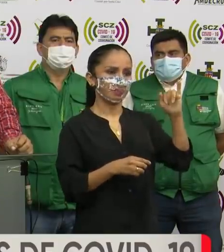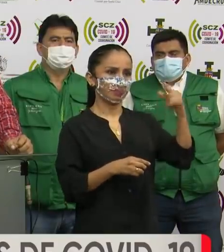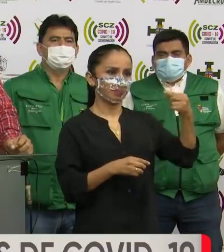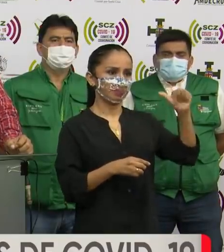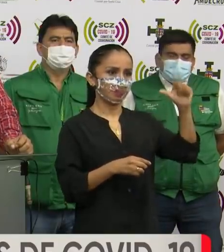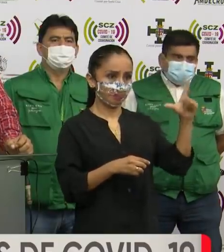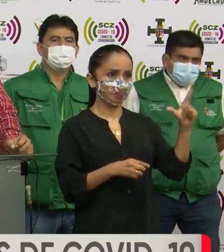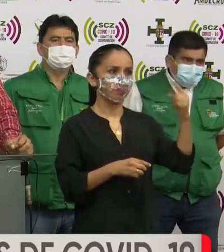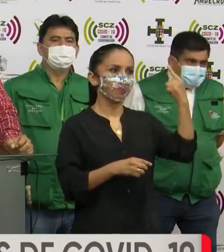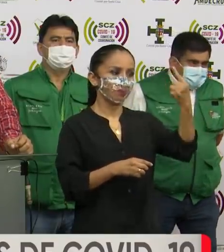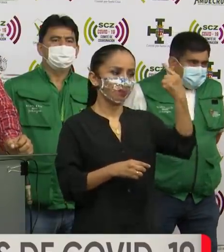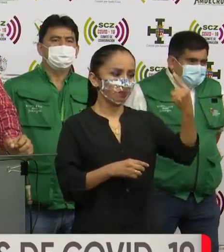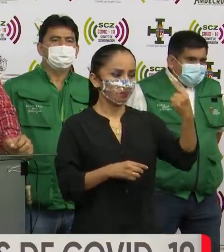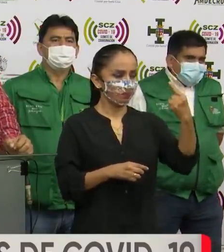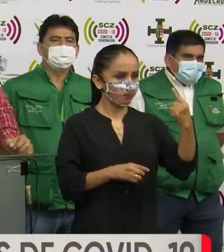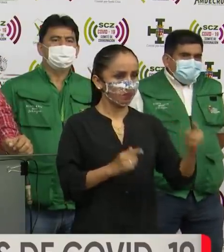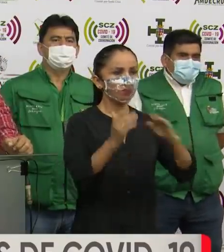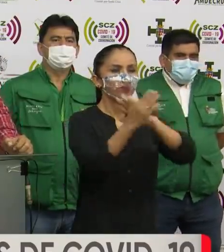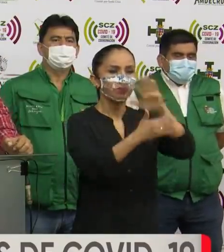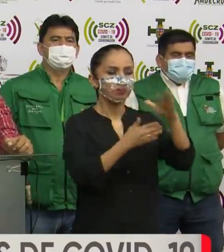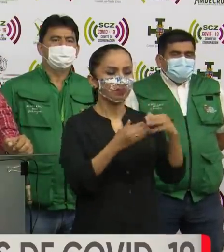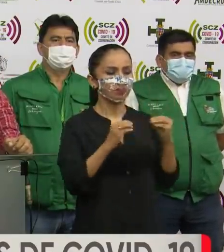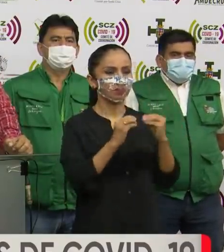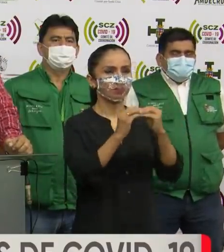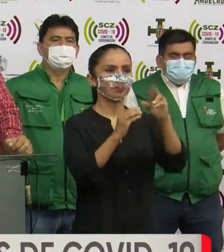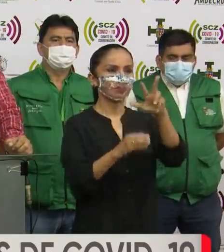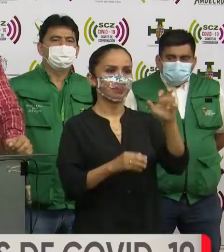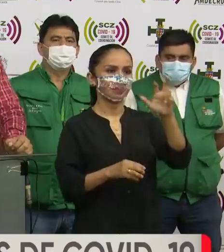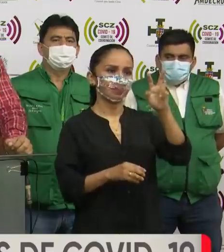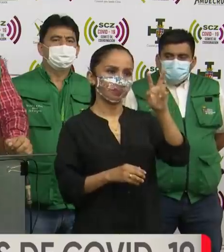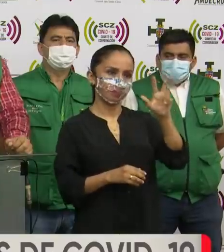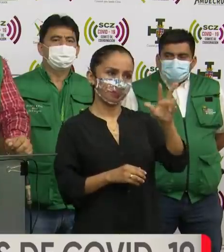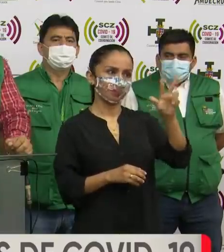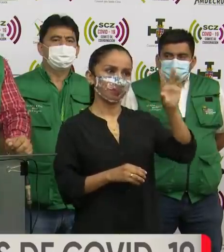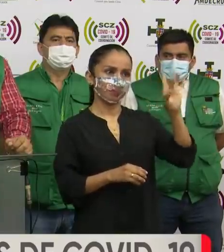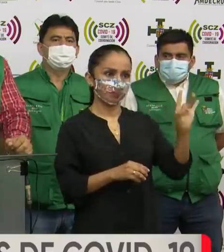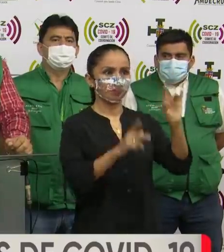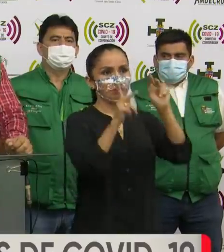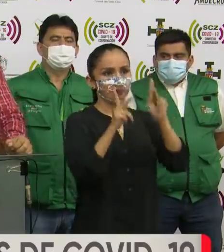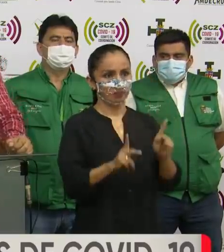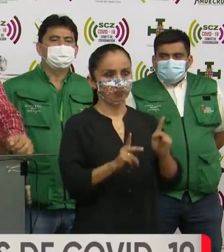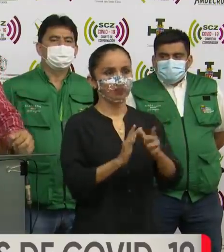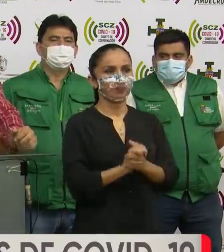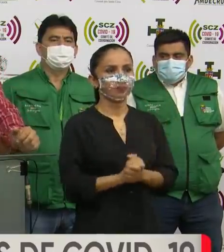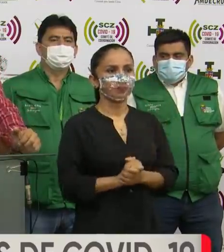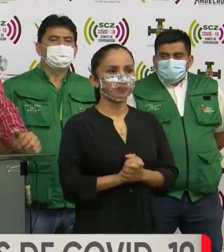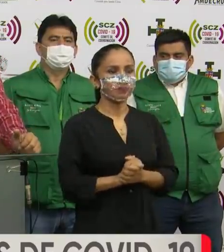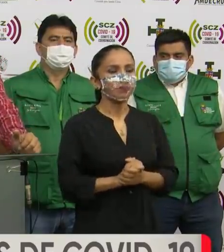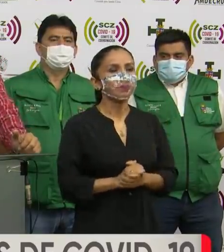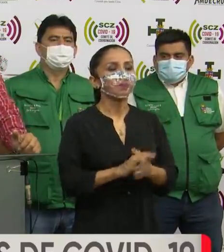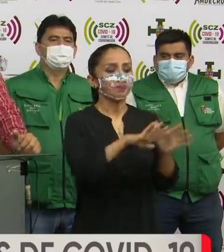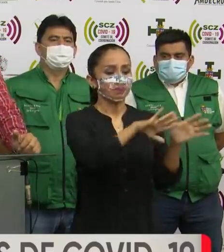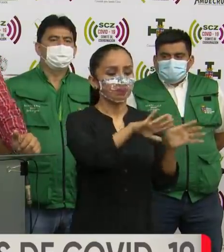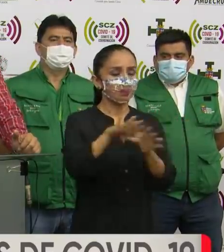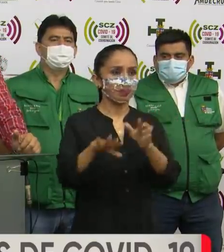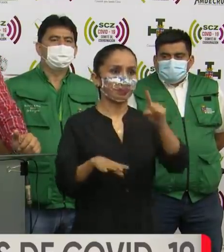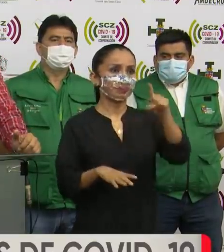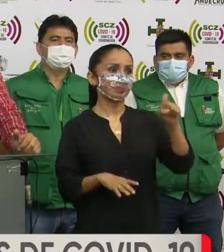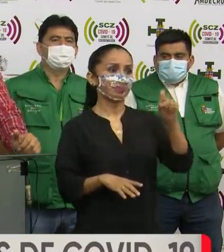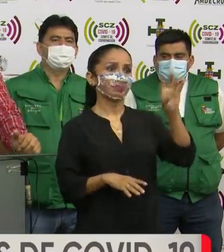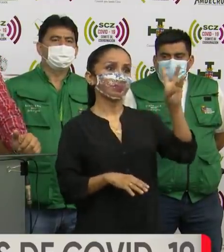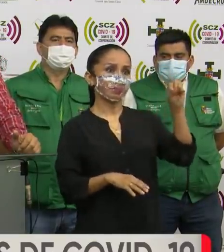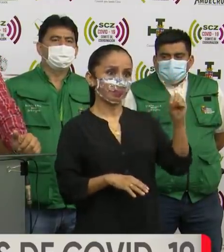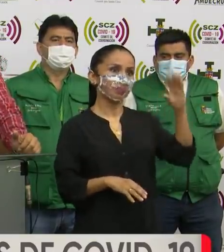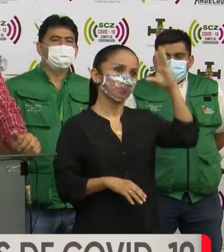caso respectivamente, sumando los 338 casos, de los cuales esta vez 170 corresponden